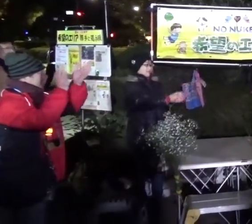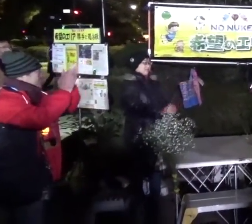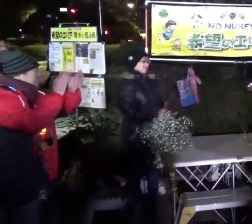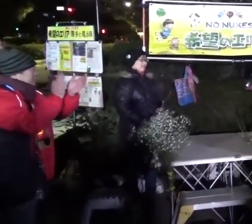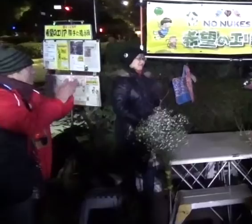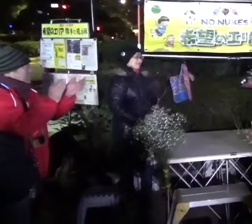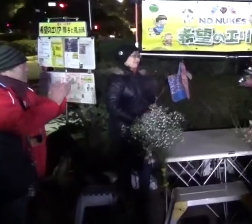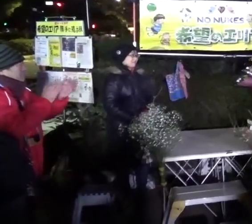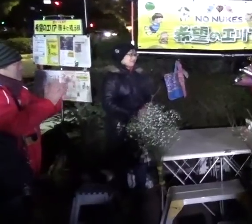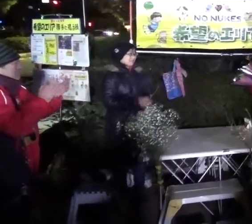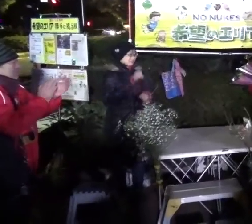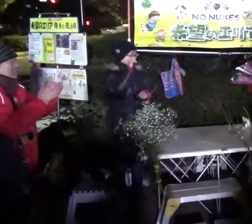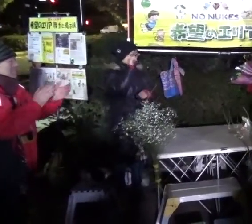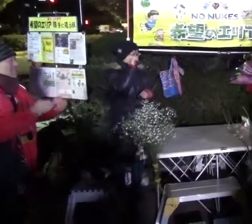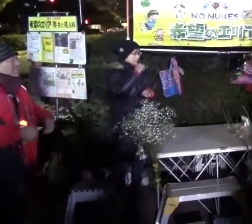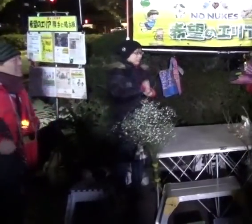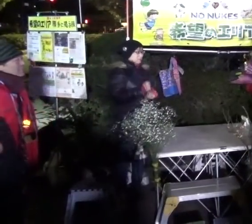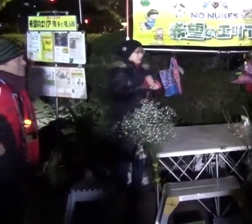れ。